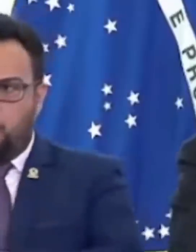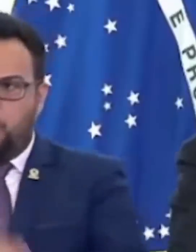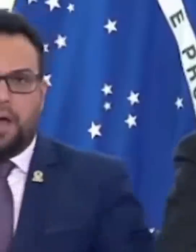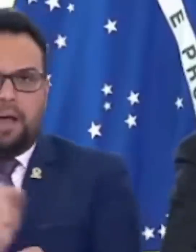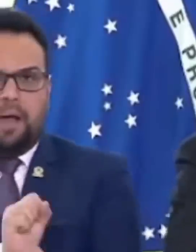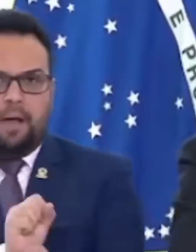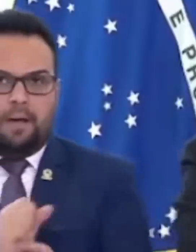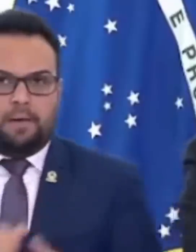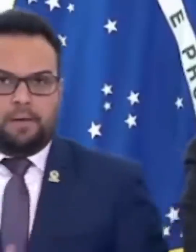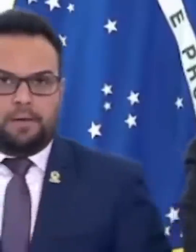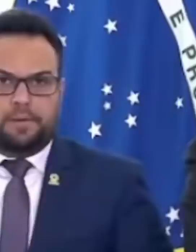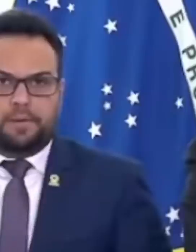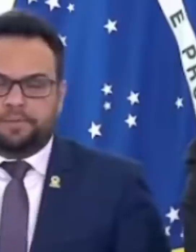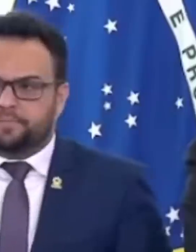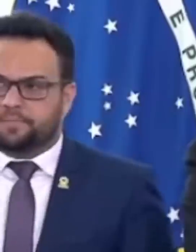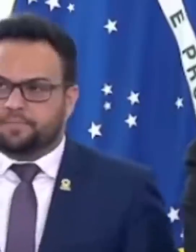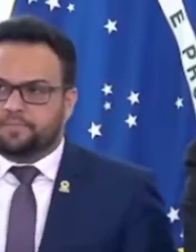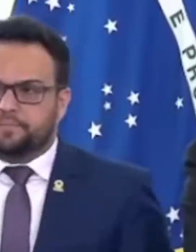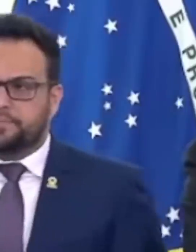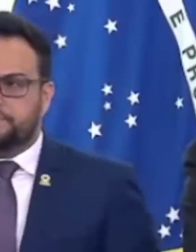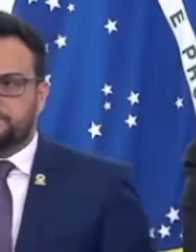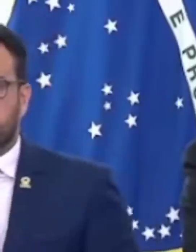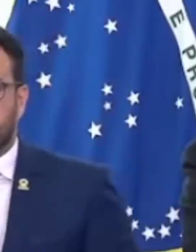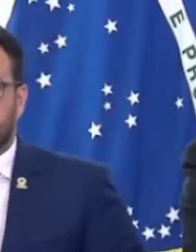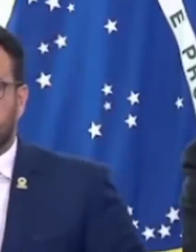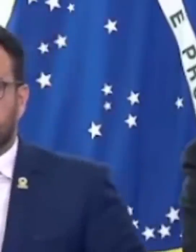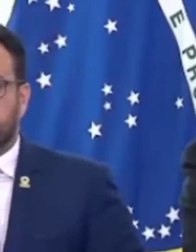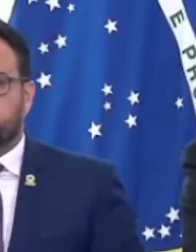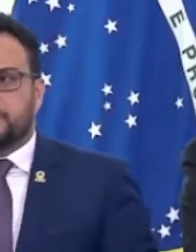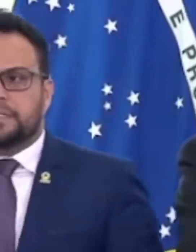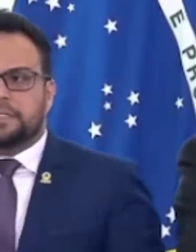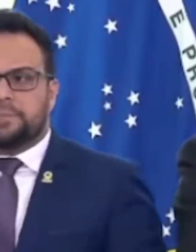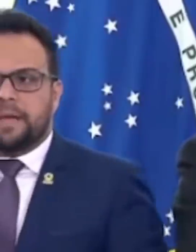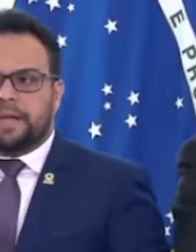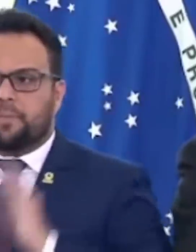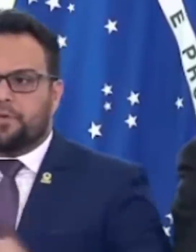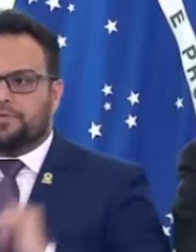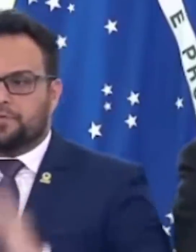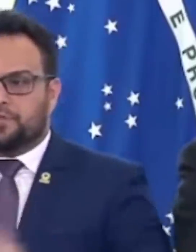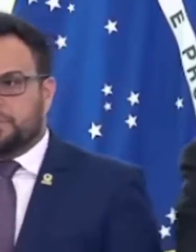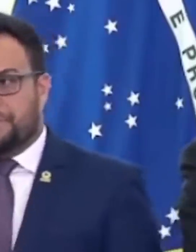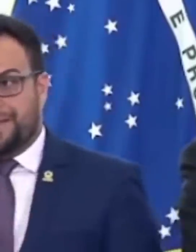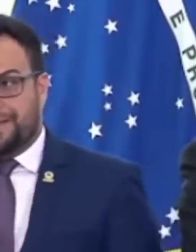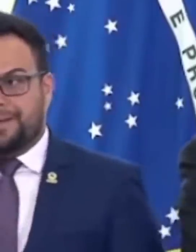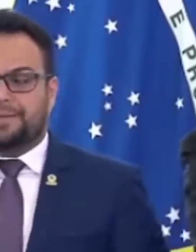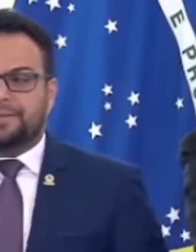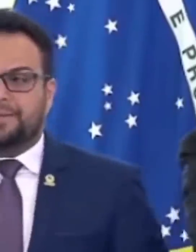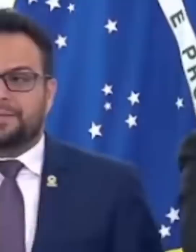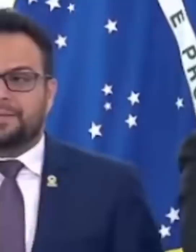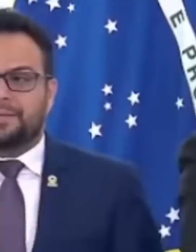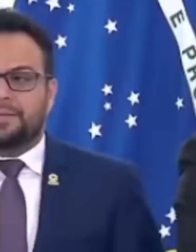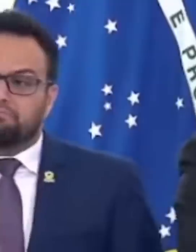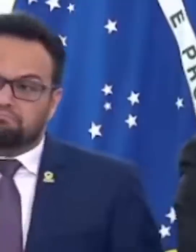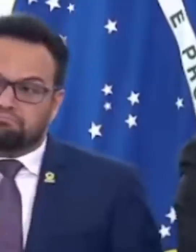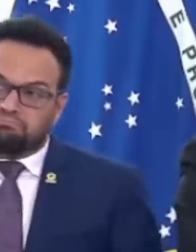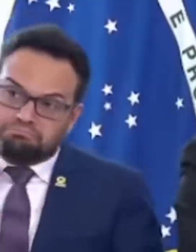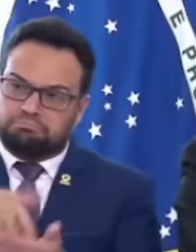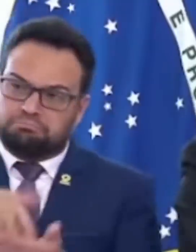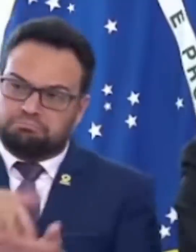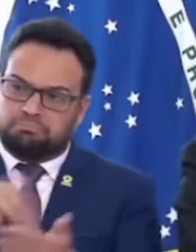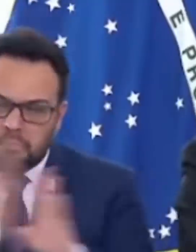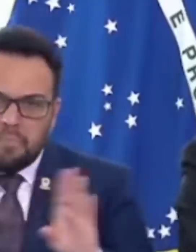Trago muita coisa de mim. No ensinamento que eu tive da minha profissão de militar, um soldado dentro da trincheira não vai ganhar guerra, vai morrer como um rato.